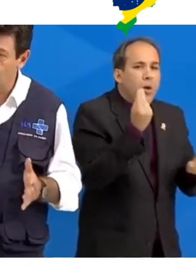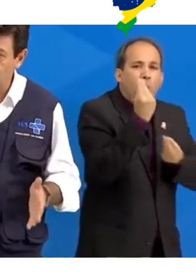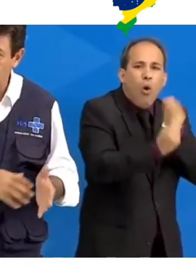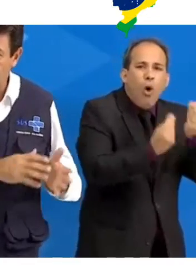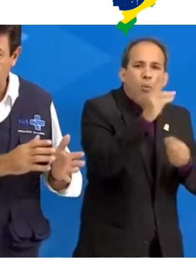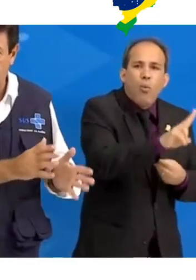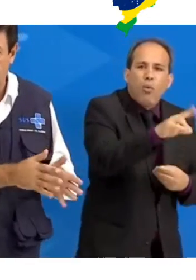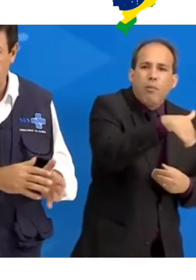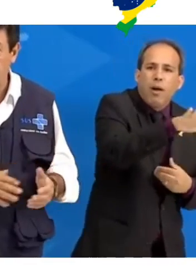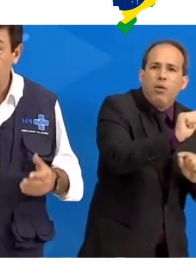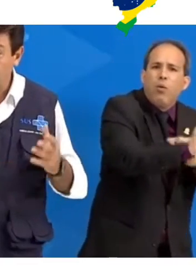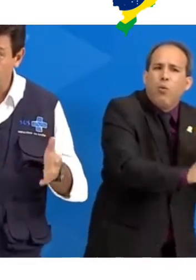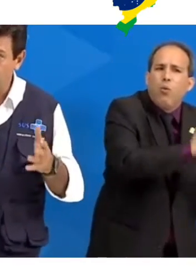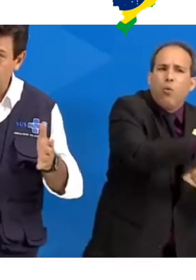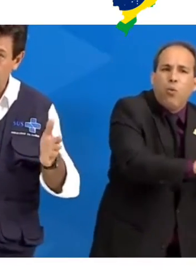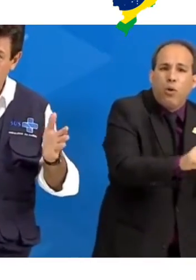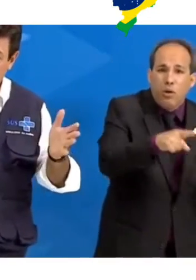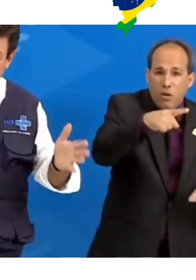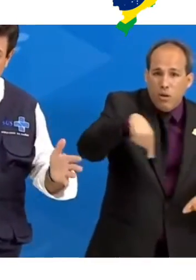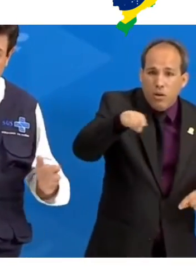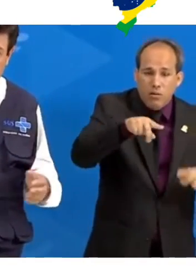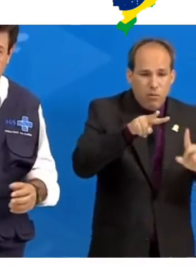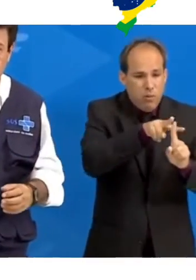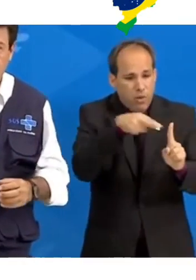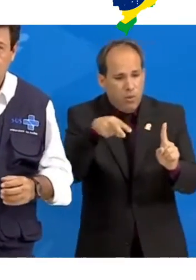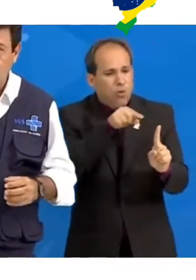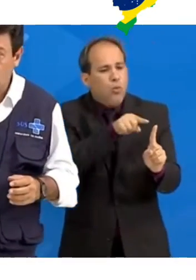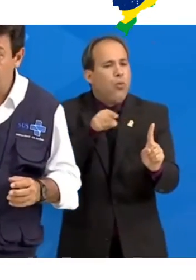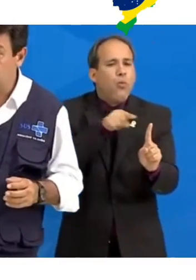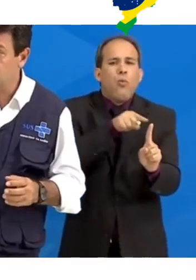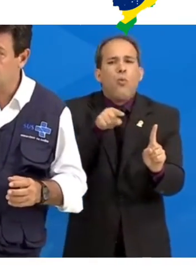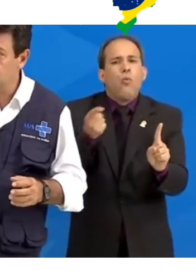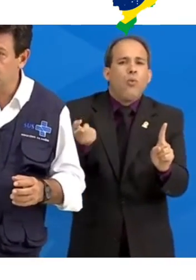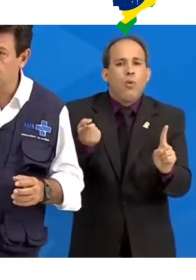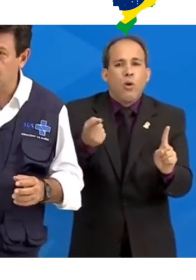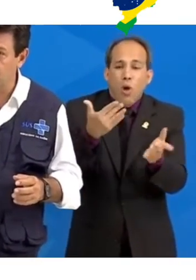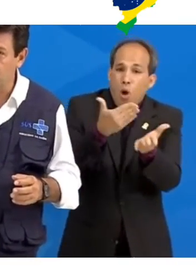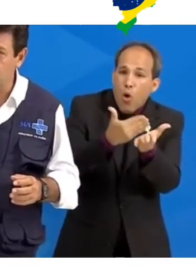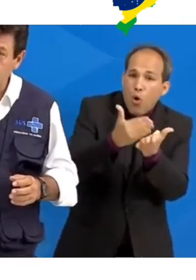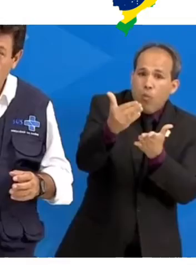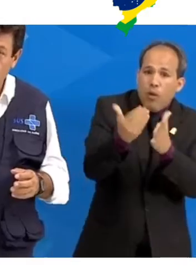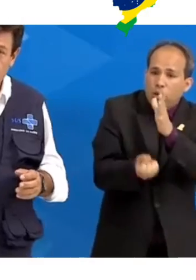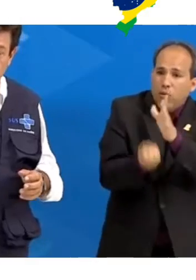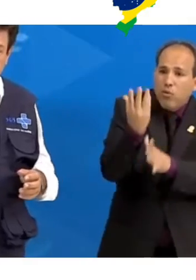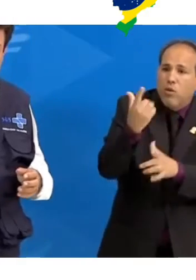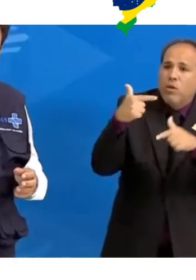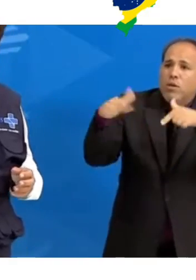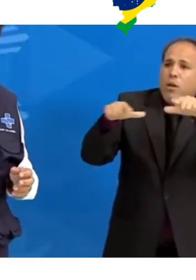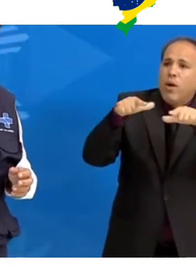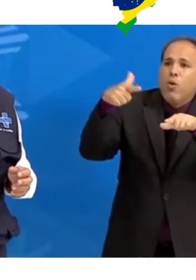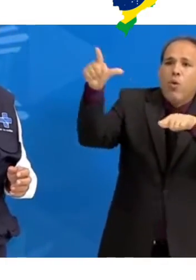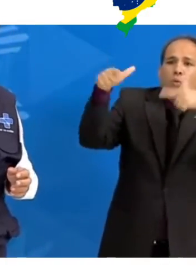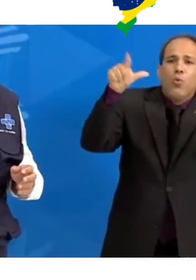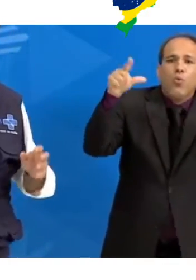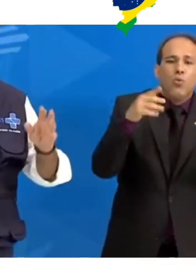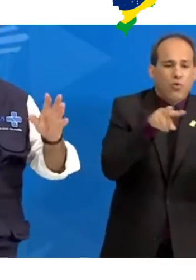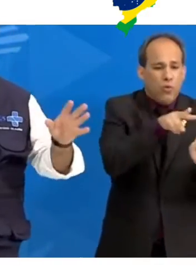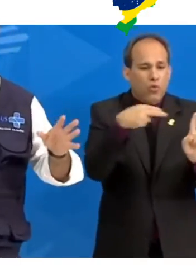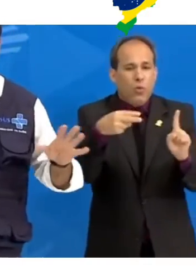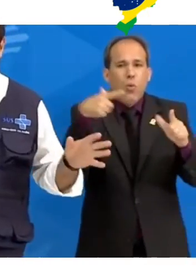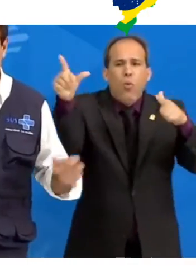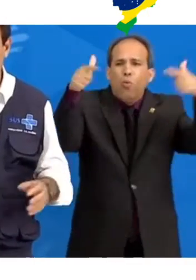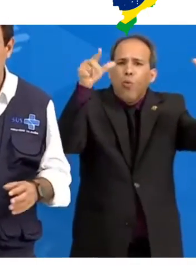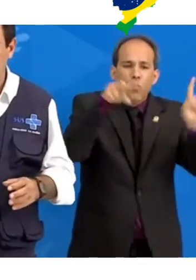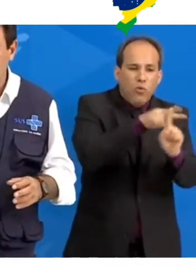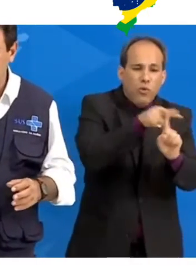mais comum a gente tem que ter, é uma perspectiva sim. Começam a surgir trabalhos de outras visões, começam a